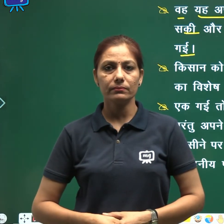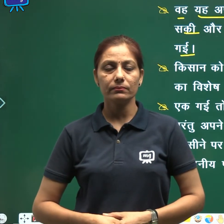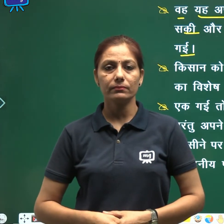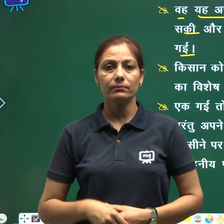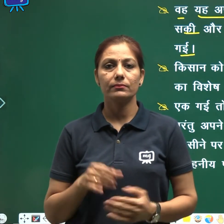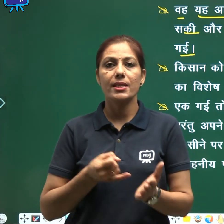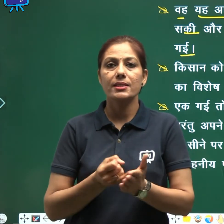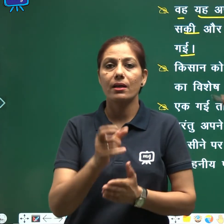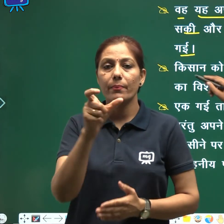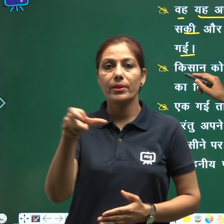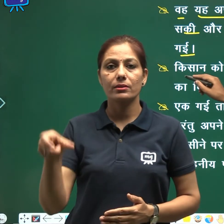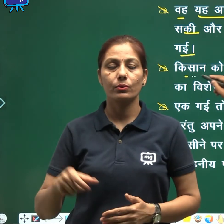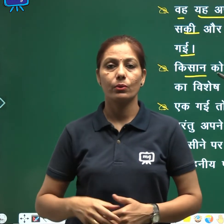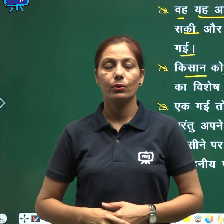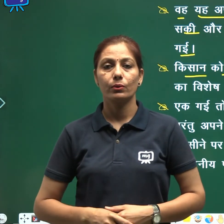किसान को